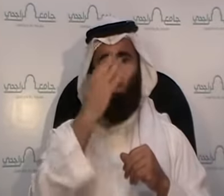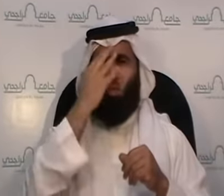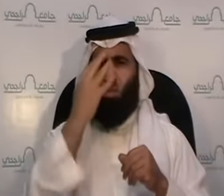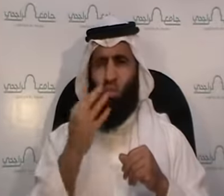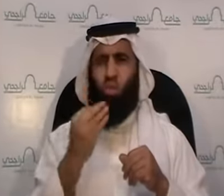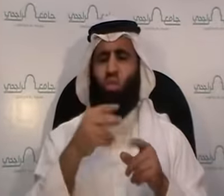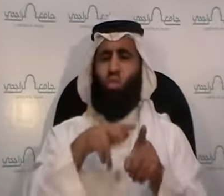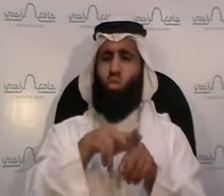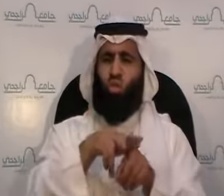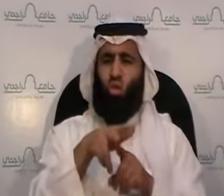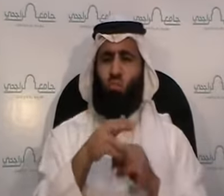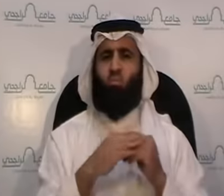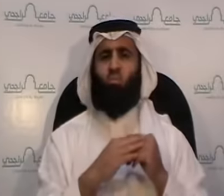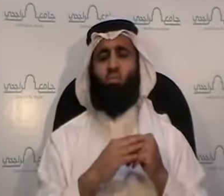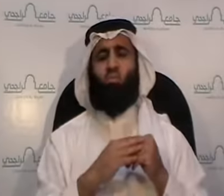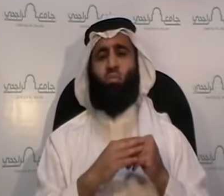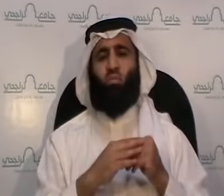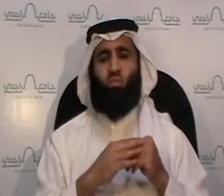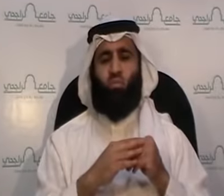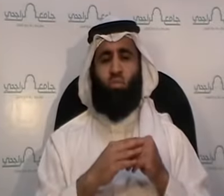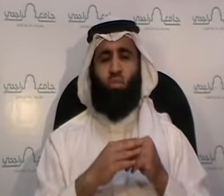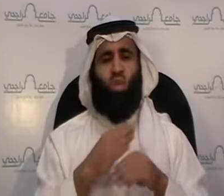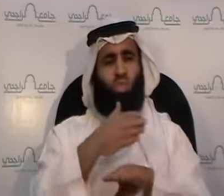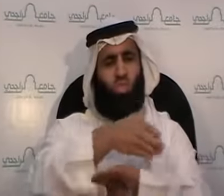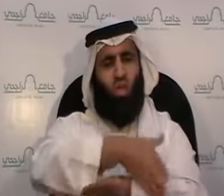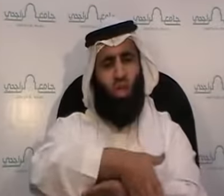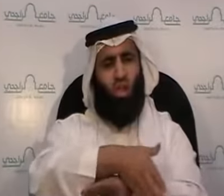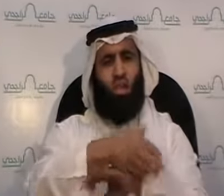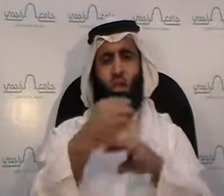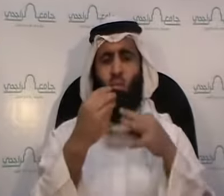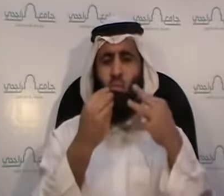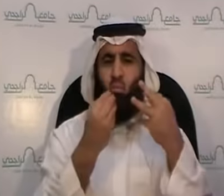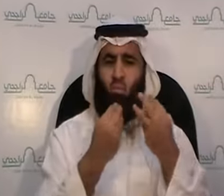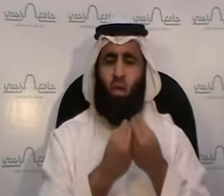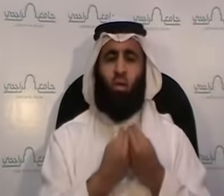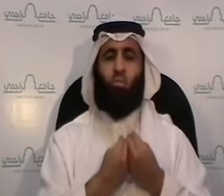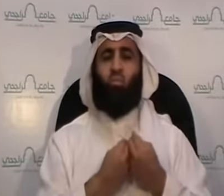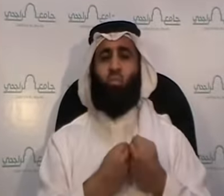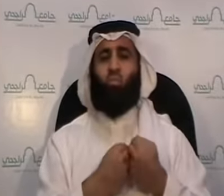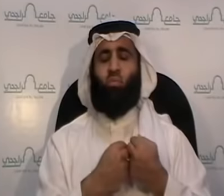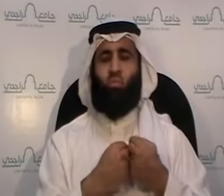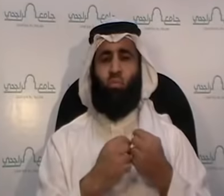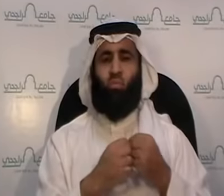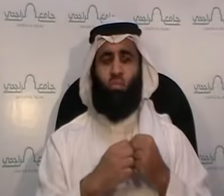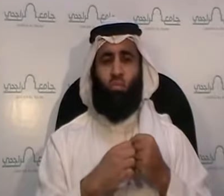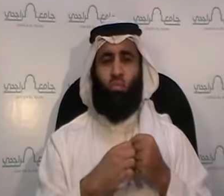الظلم والبهتان والإفك والضلال أوعر مطاياه وألأمها، فهم والحالة